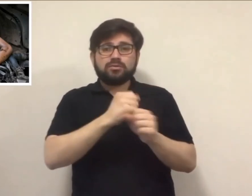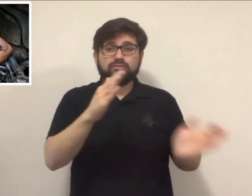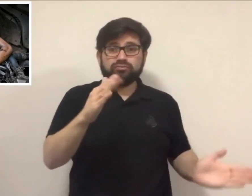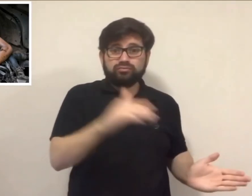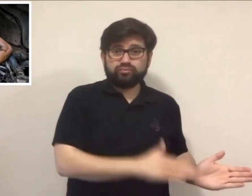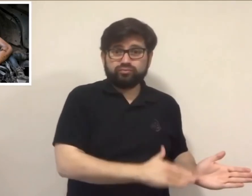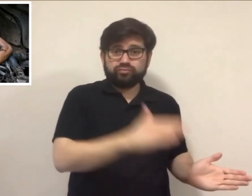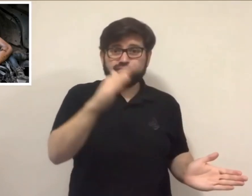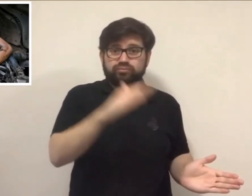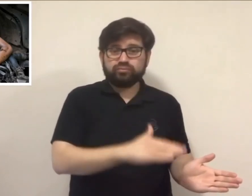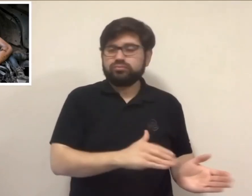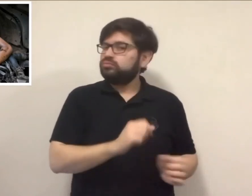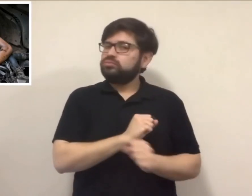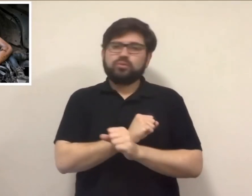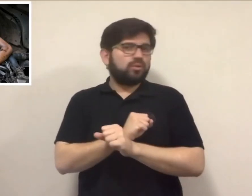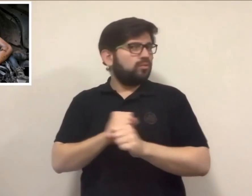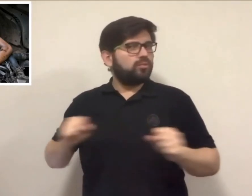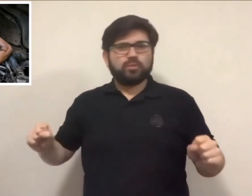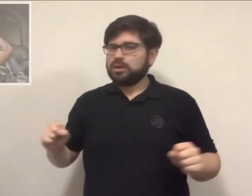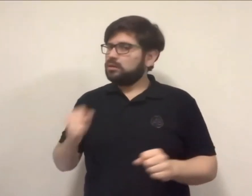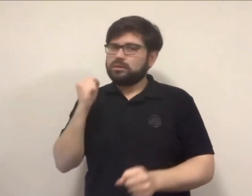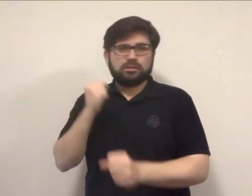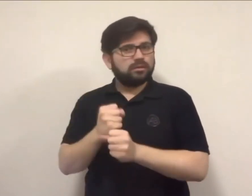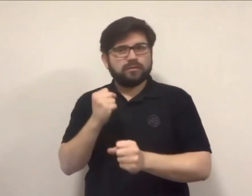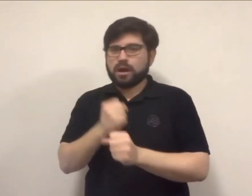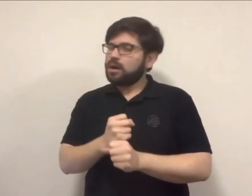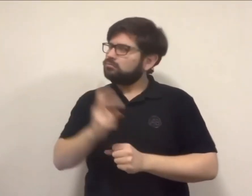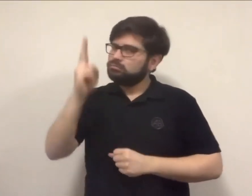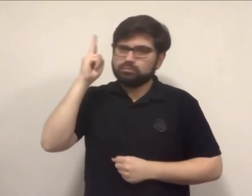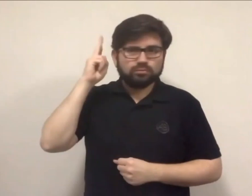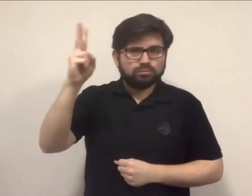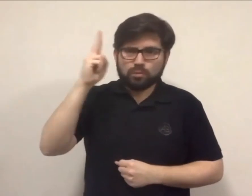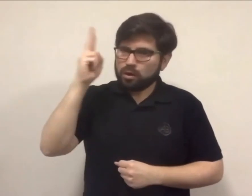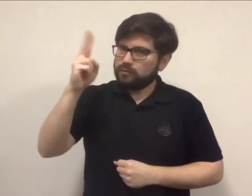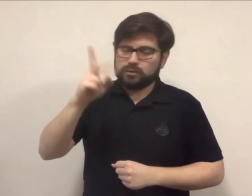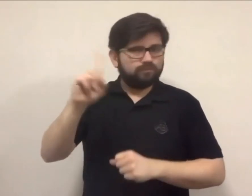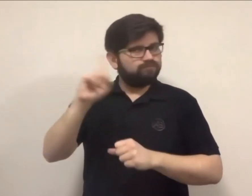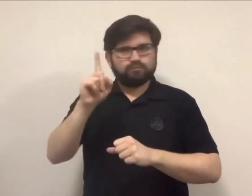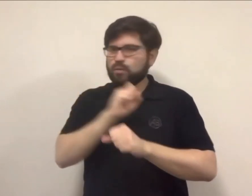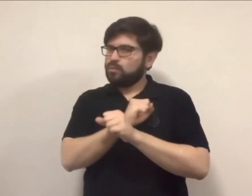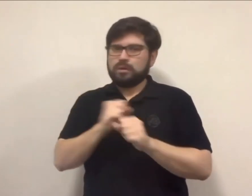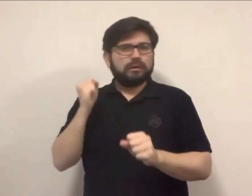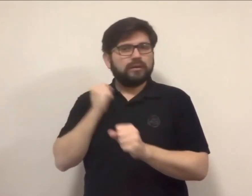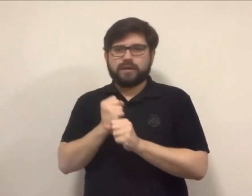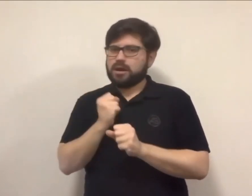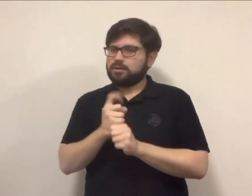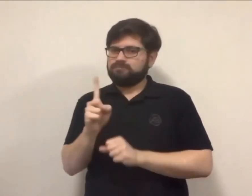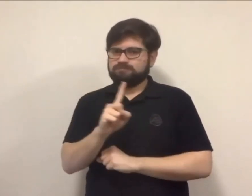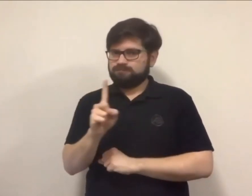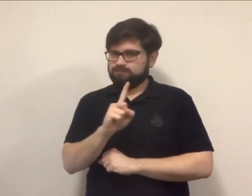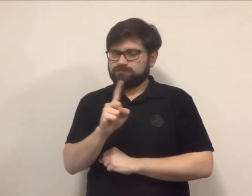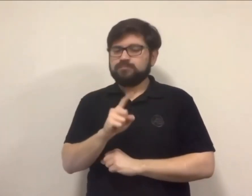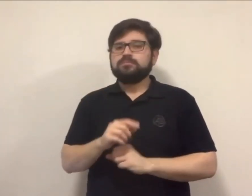de 1 año hasta 15 años no pueden trabajar. Está prohibido.